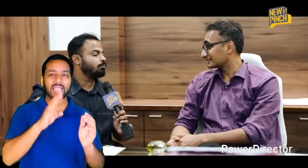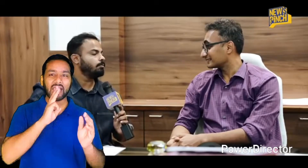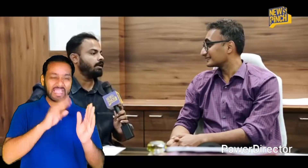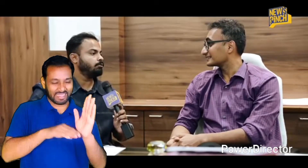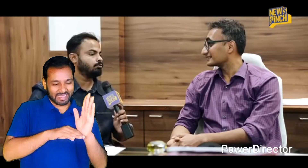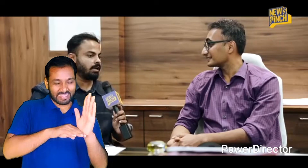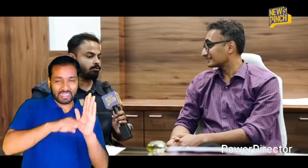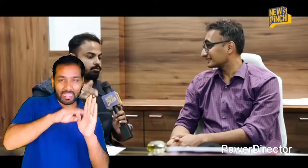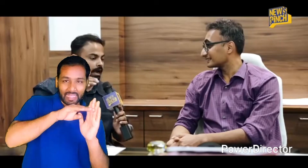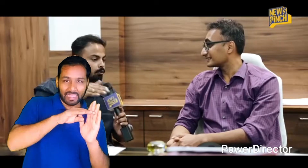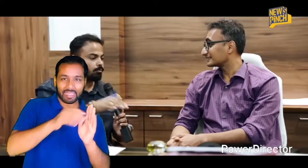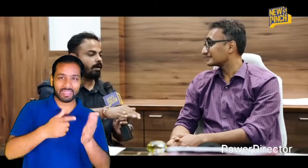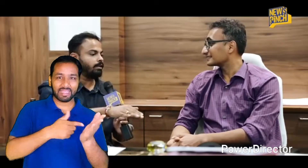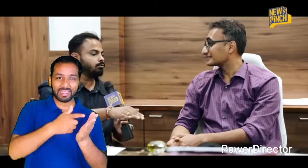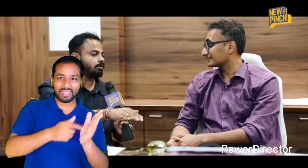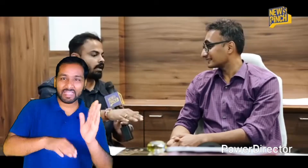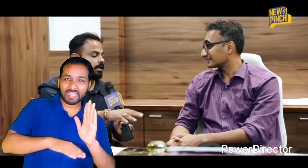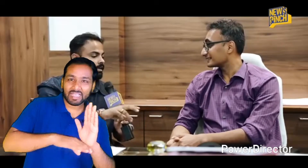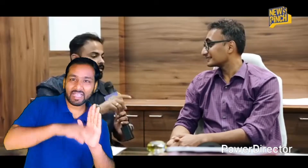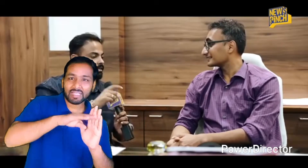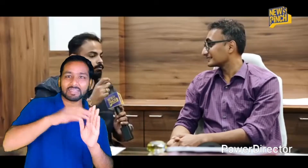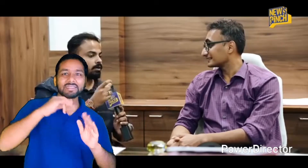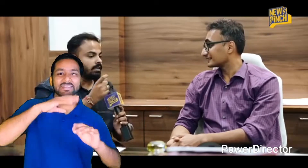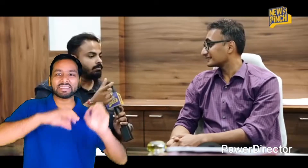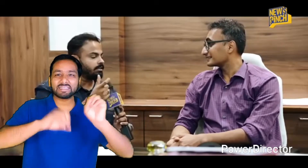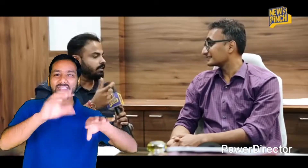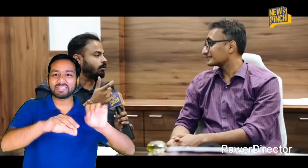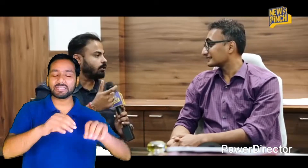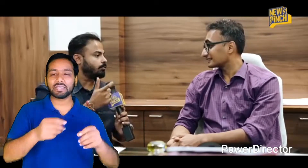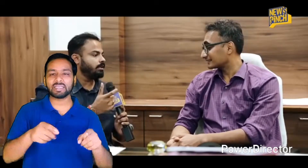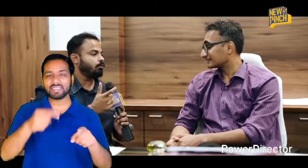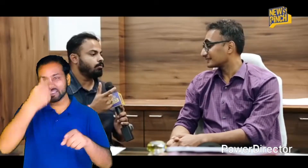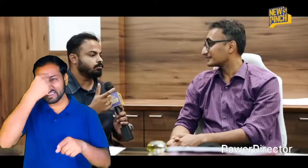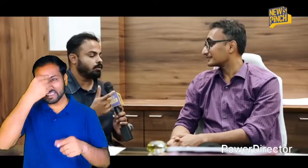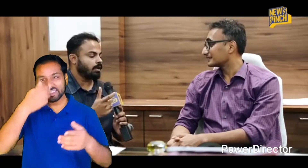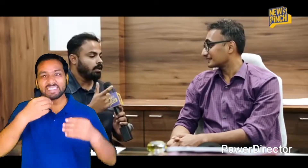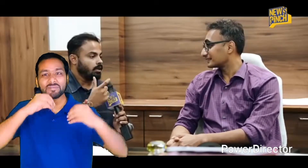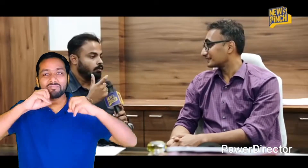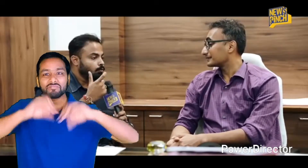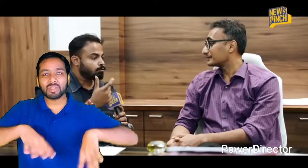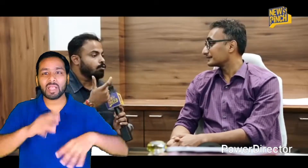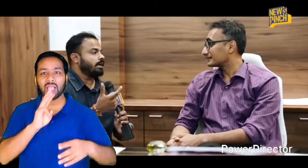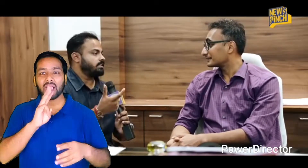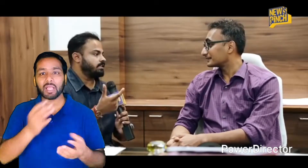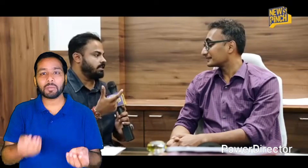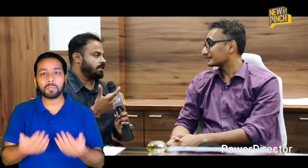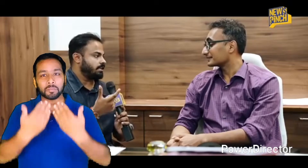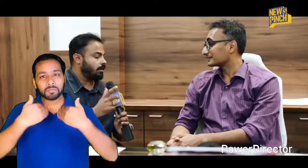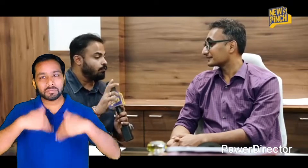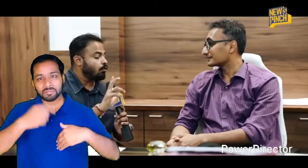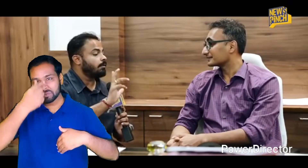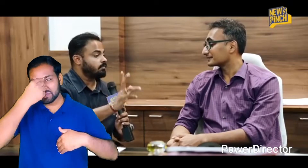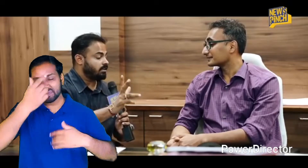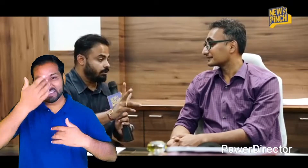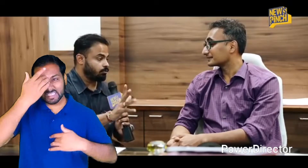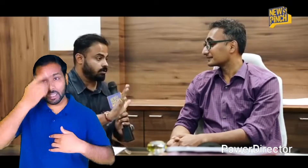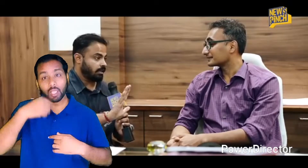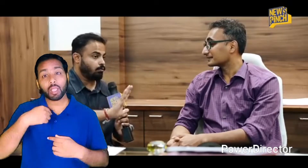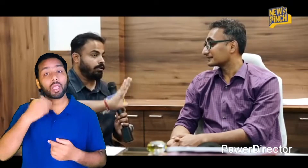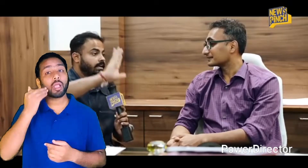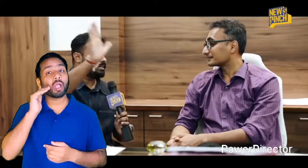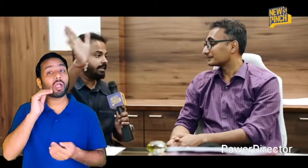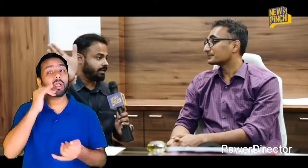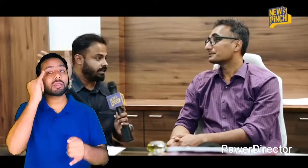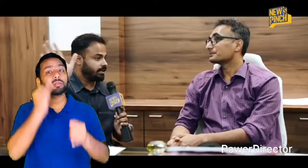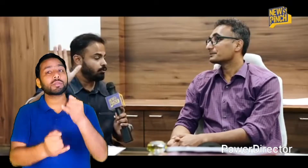रहा है, जो घरों में पानी घुस रहा है, जो टाकों में पानी घुस रहा है, कि वो कंटिमिनेटेड वाटर पीने को मजबूर है, उसको कैसे ठीक किया जाएगा? वो कब तक ठीक हो